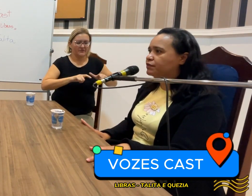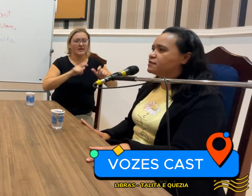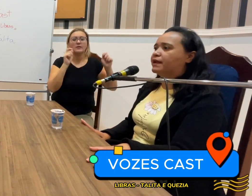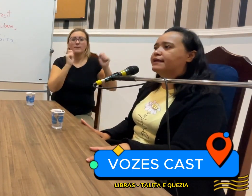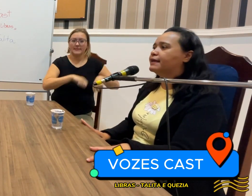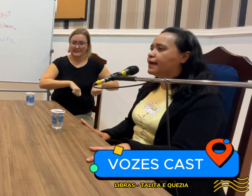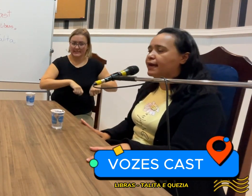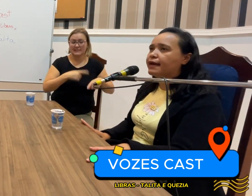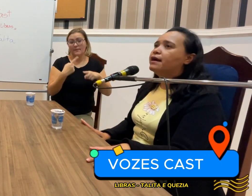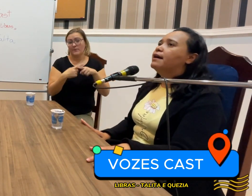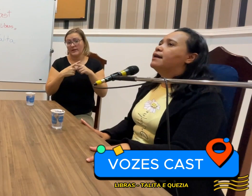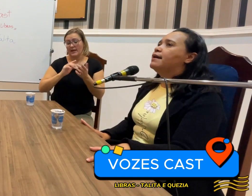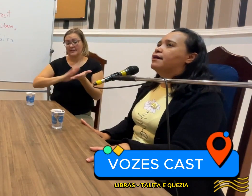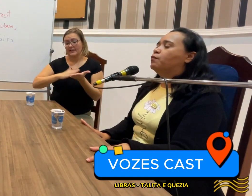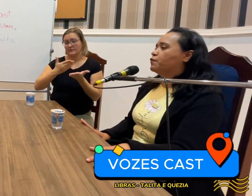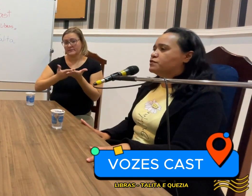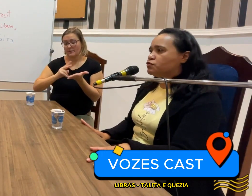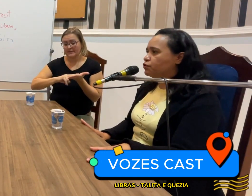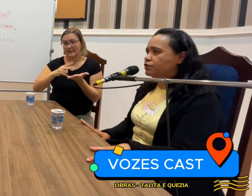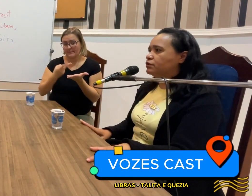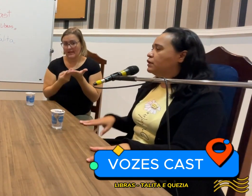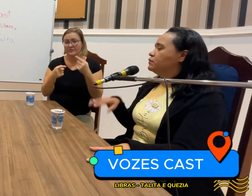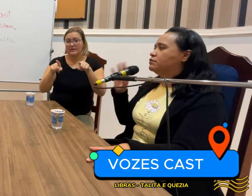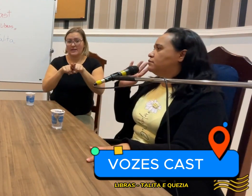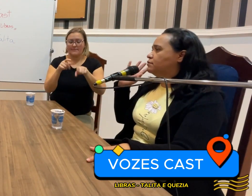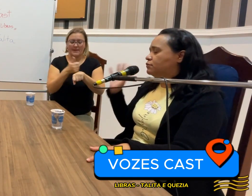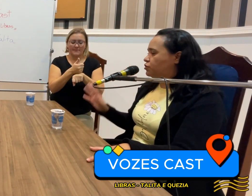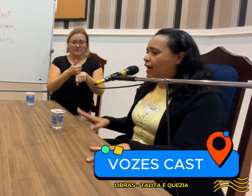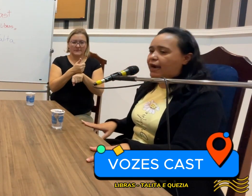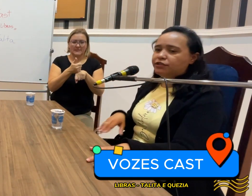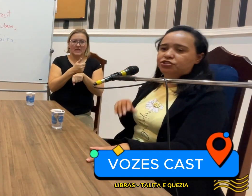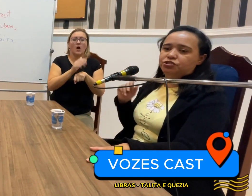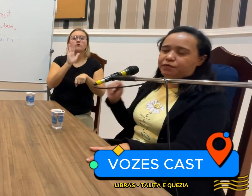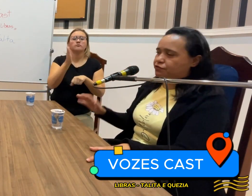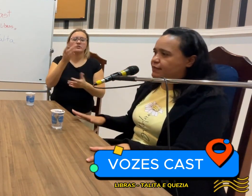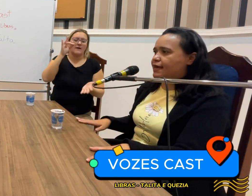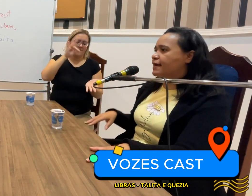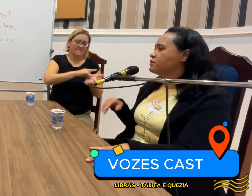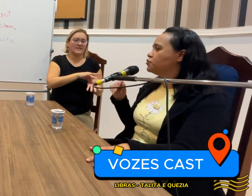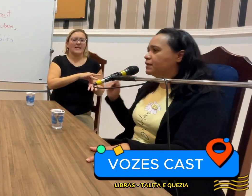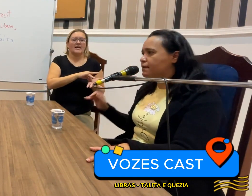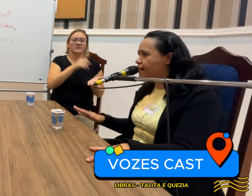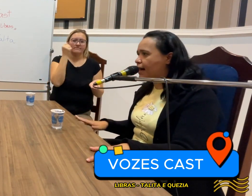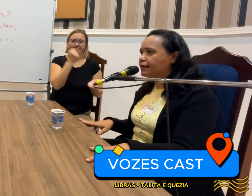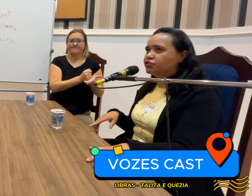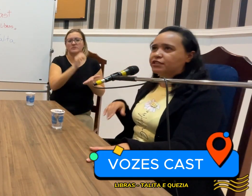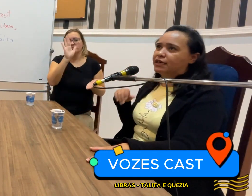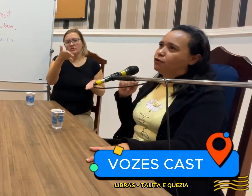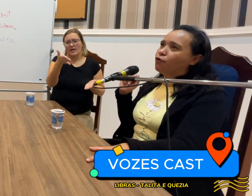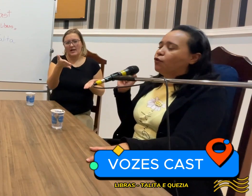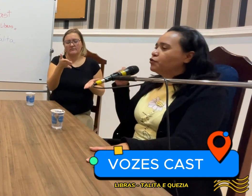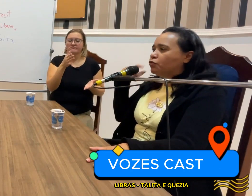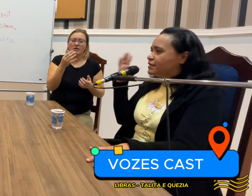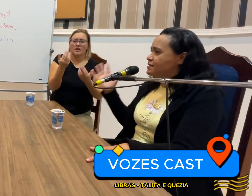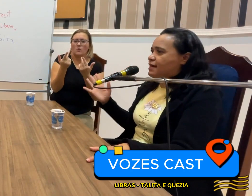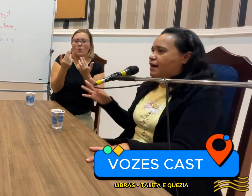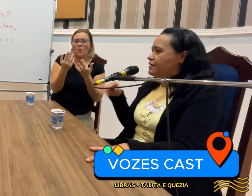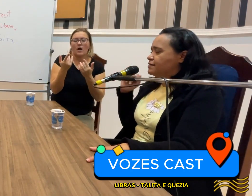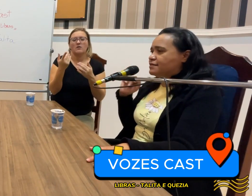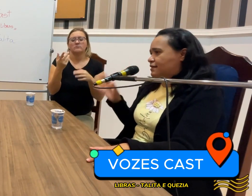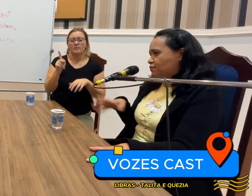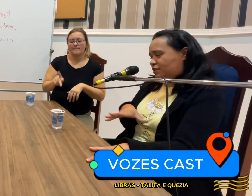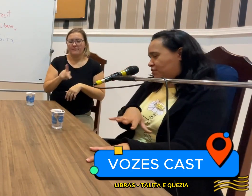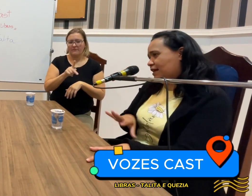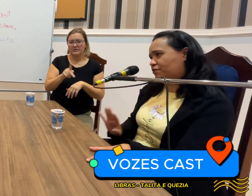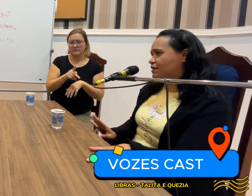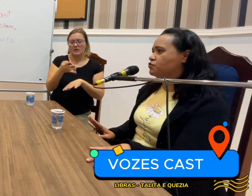as outras. Para quem é o professor de arte, de português, de matemática ou em outras